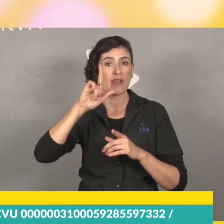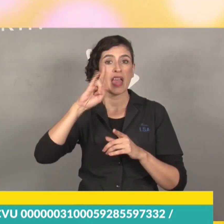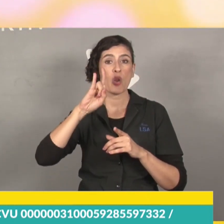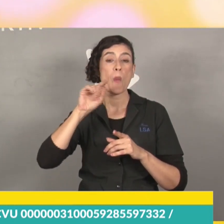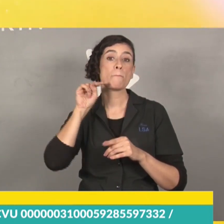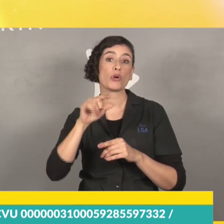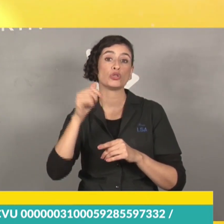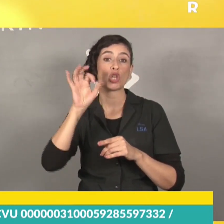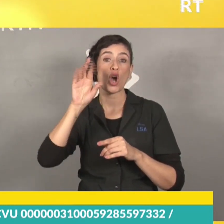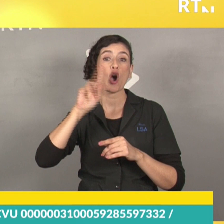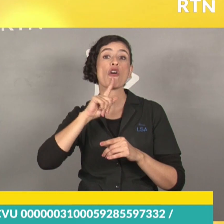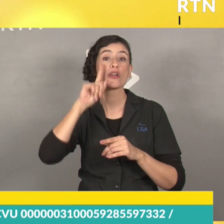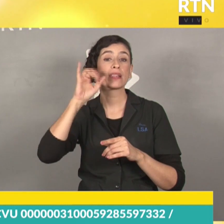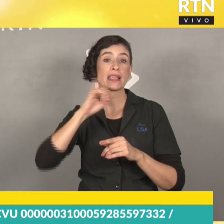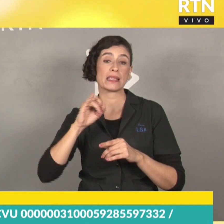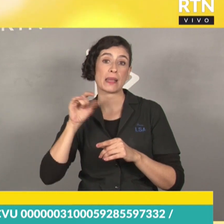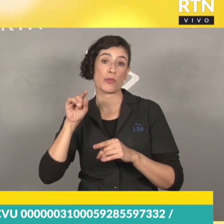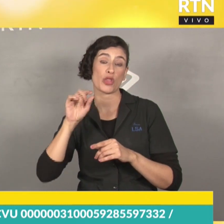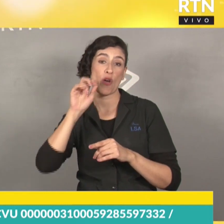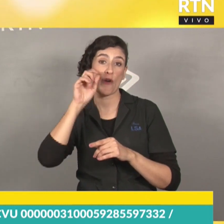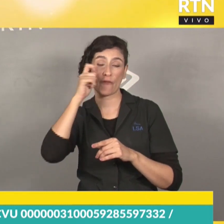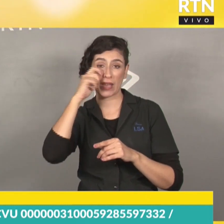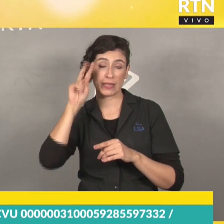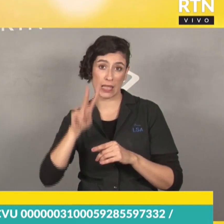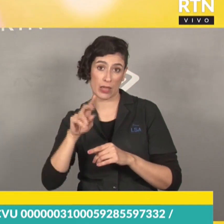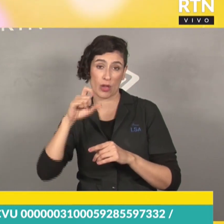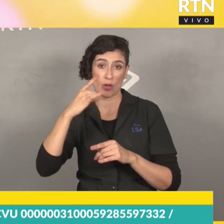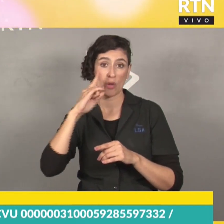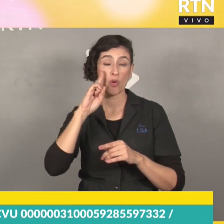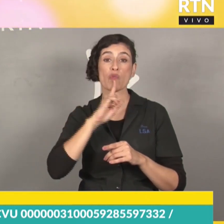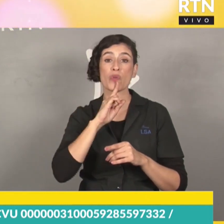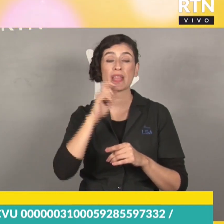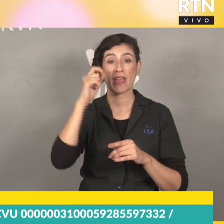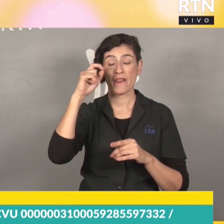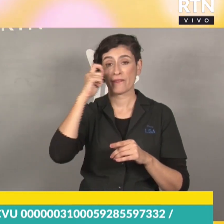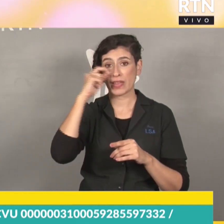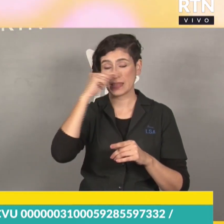belu.ortiz22. El quit o quil es